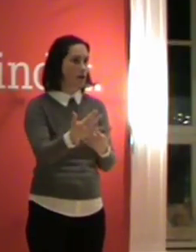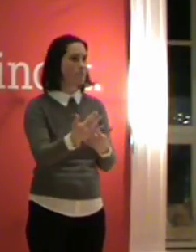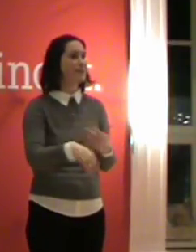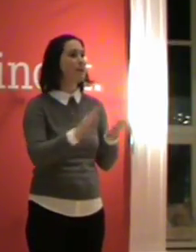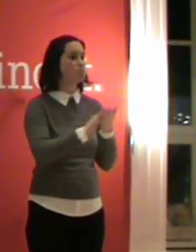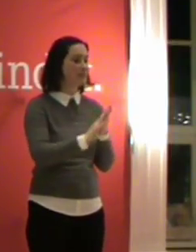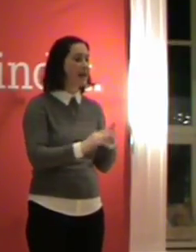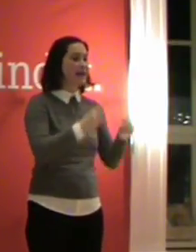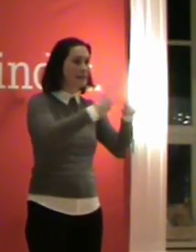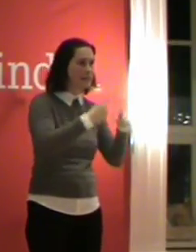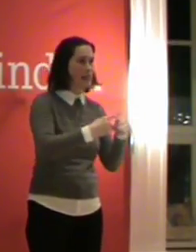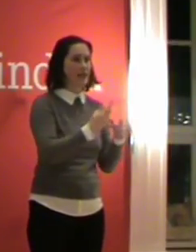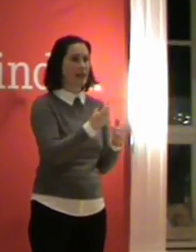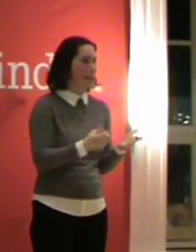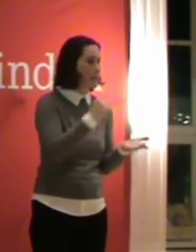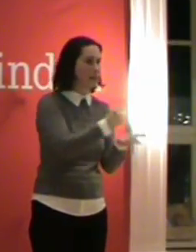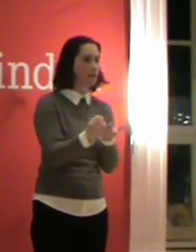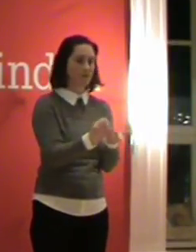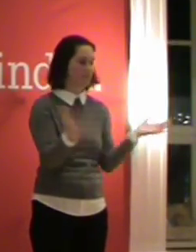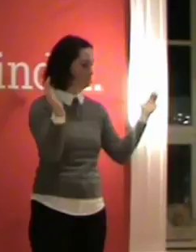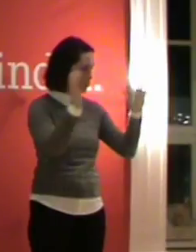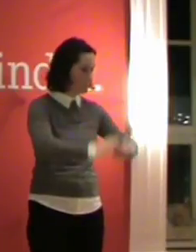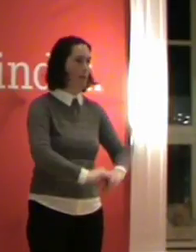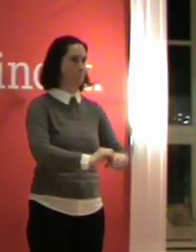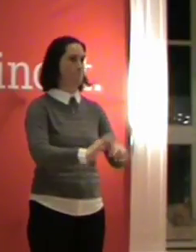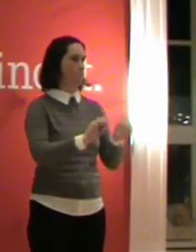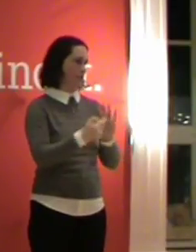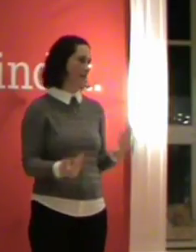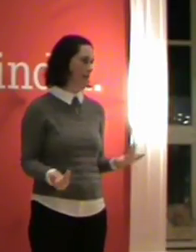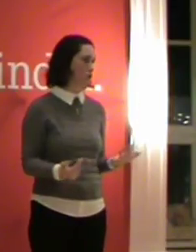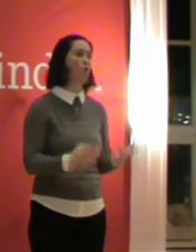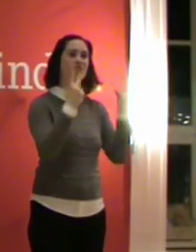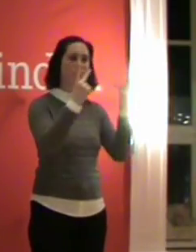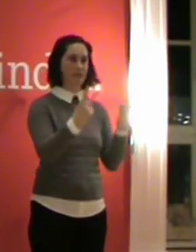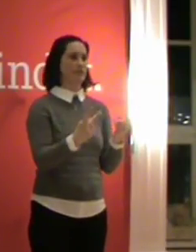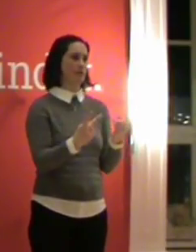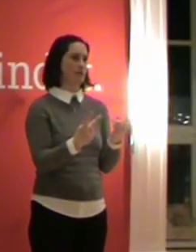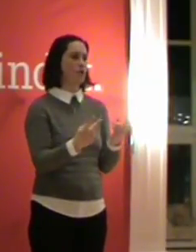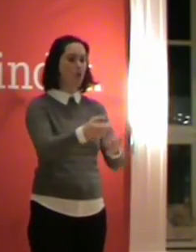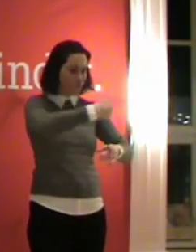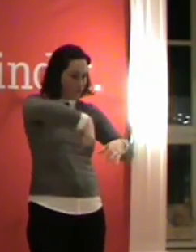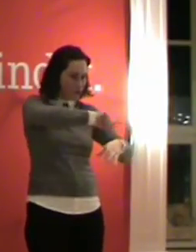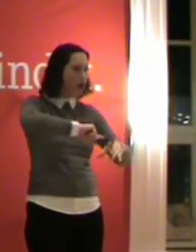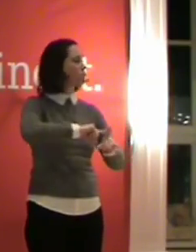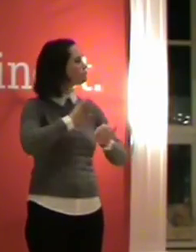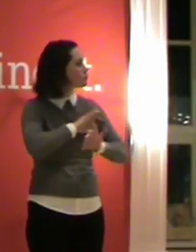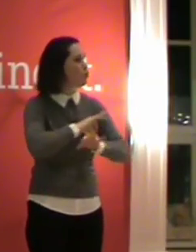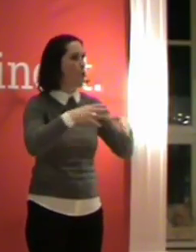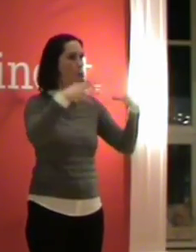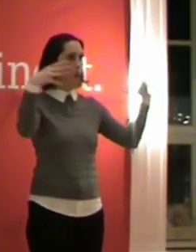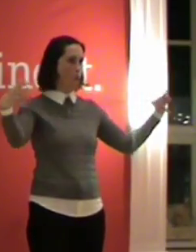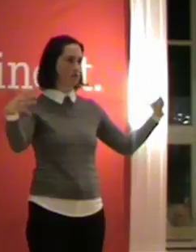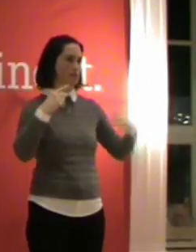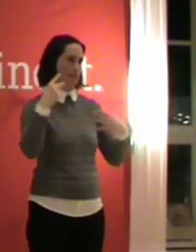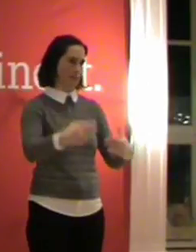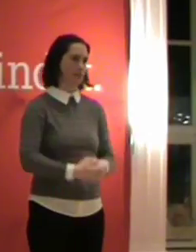andere aufmachen, uns hindert daran, eine andere Politik zu machen. Um diese Dimension geht es. Es geht nicht nur um uns. Und da sage ich jetzt